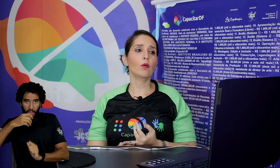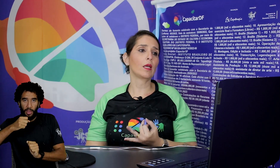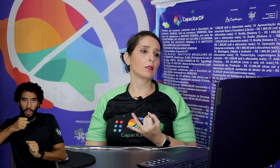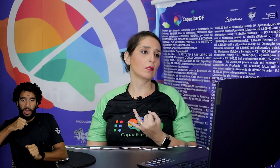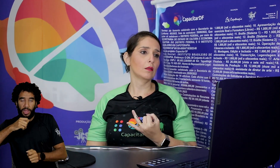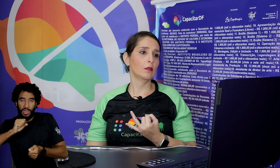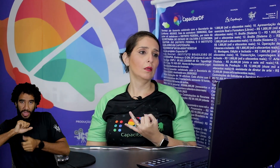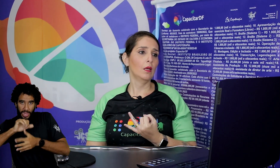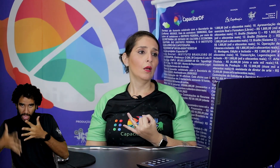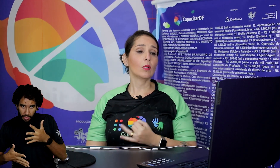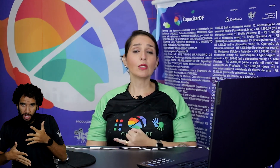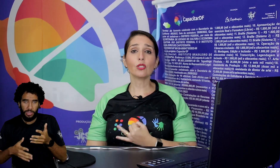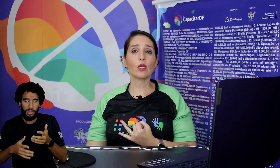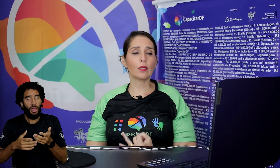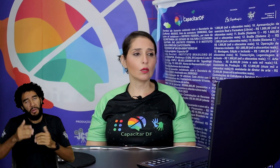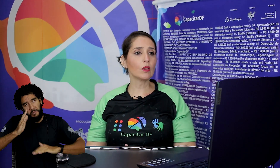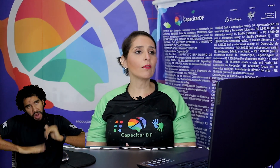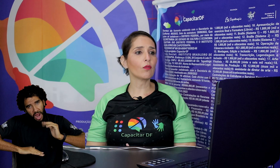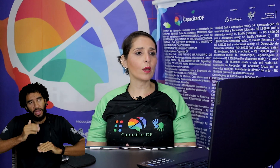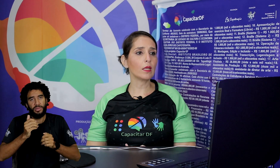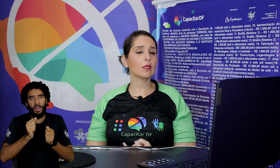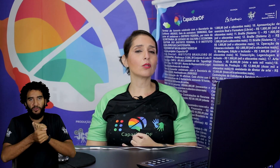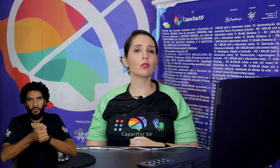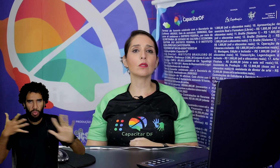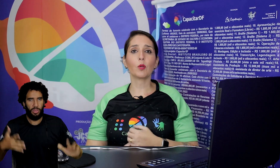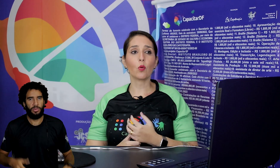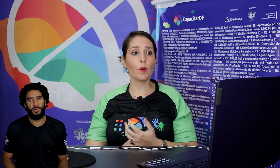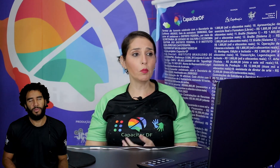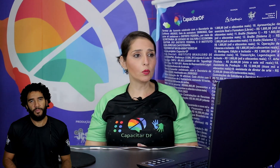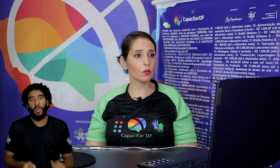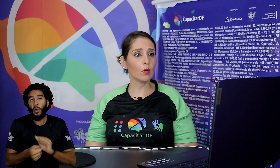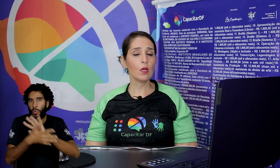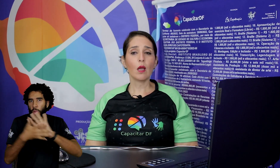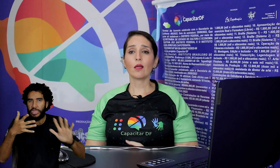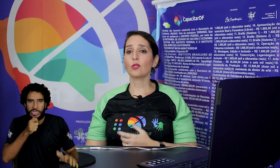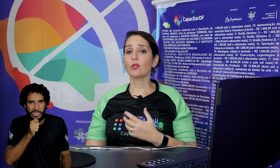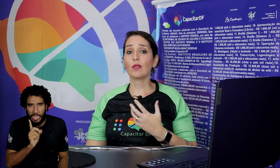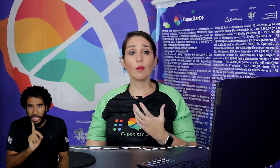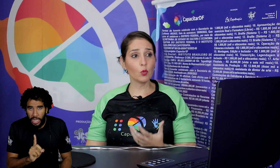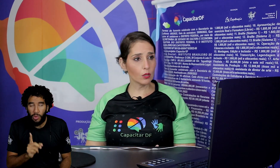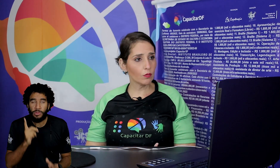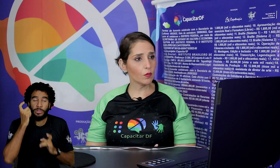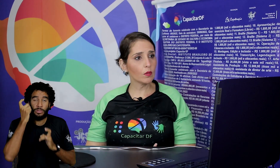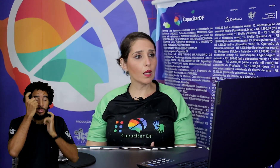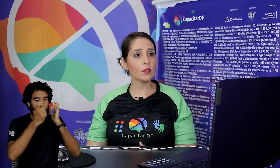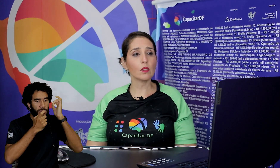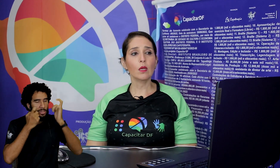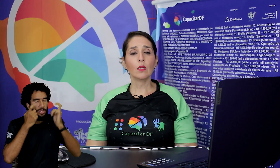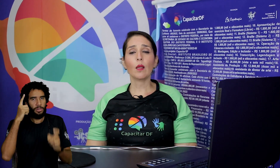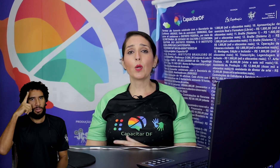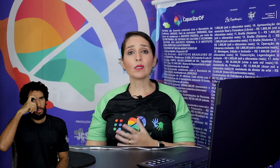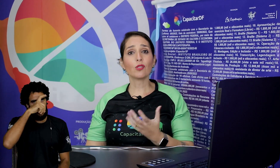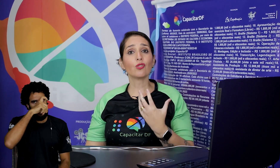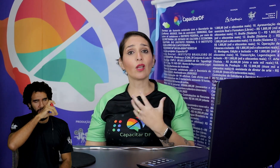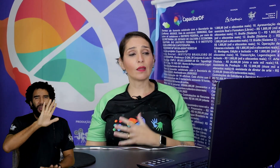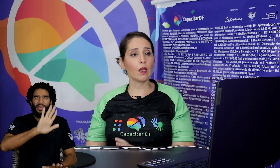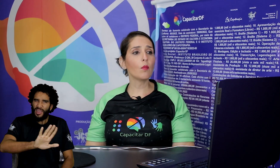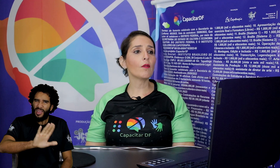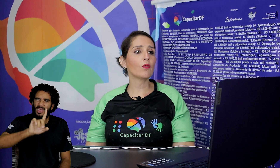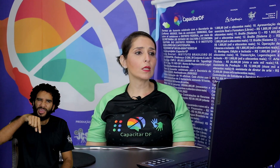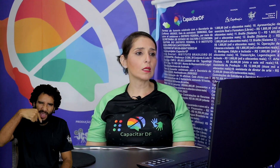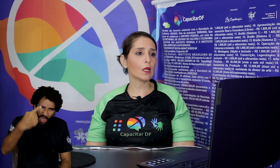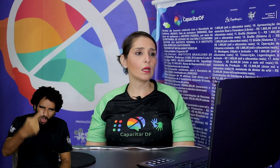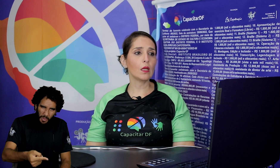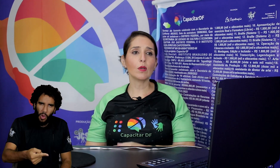e fluência. Quando a gente ainda não tem fluência, a gente se preocupa muito, a gente tem muita dificuldade. Depois que a gente já tem